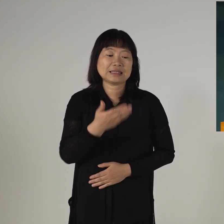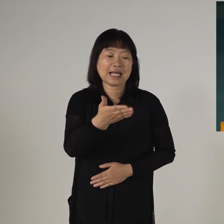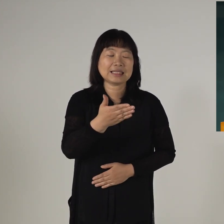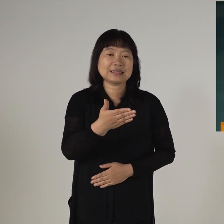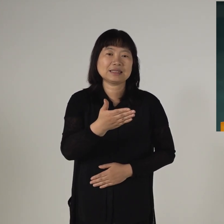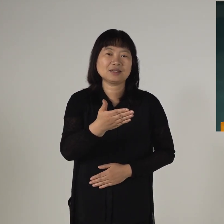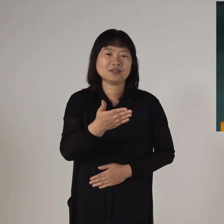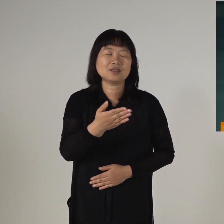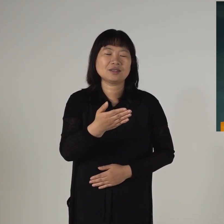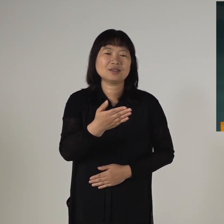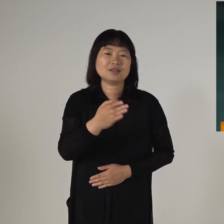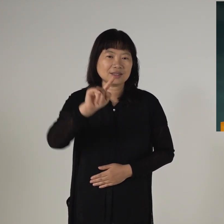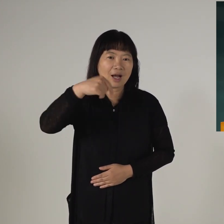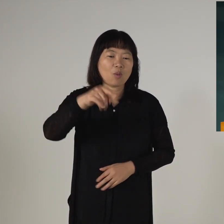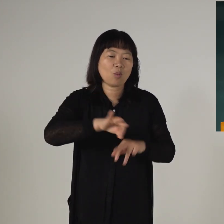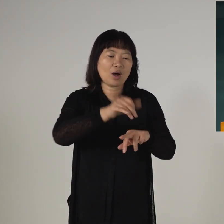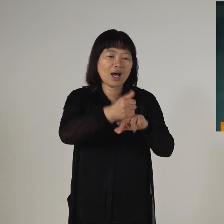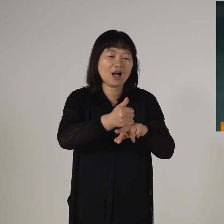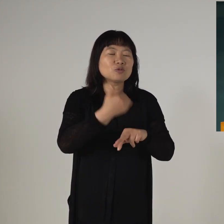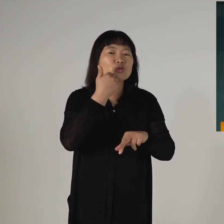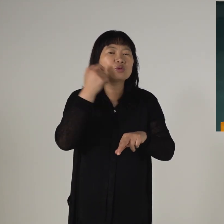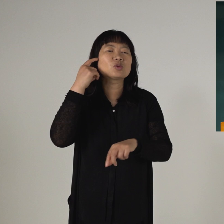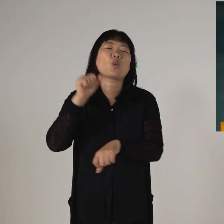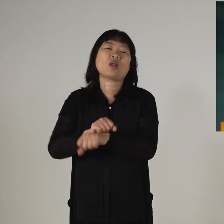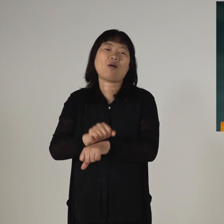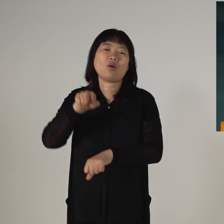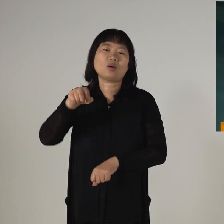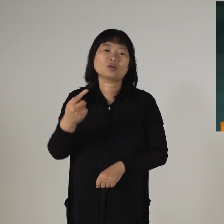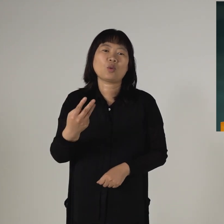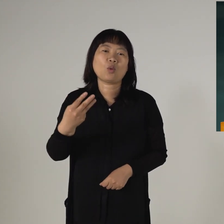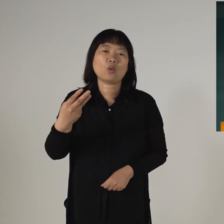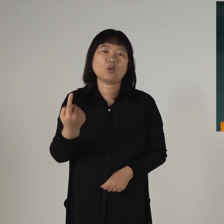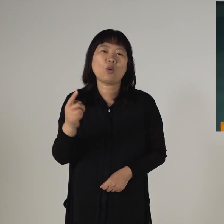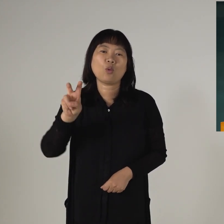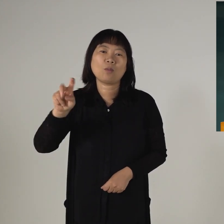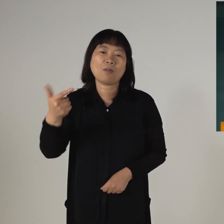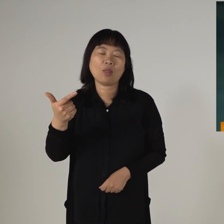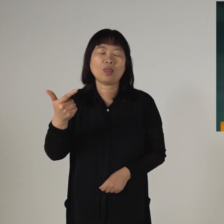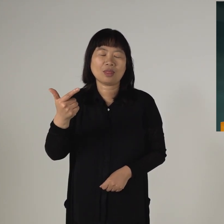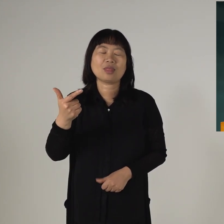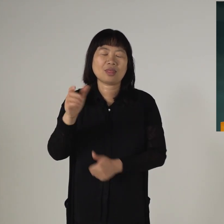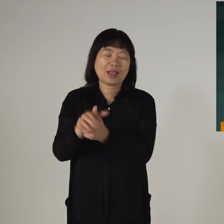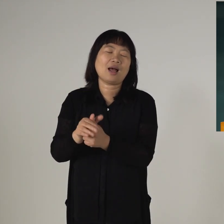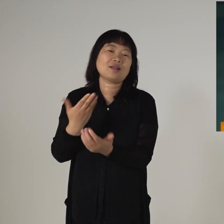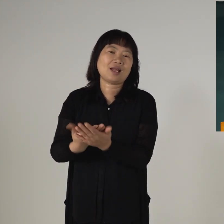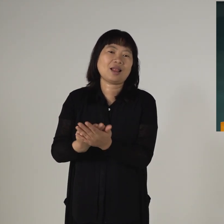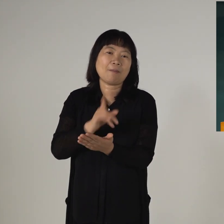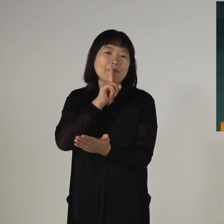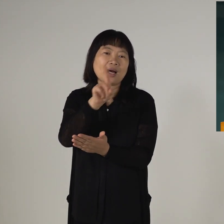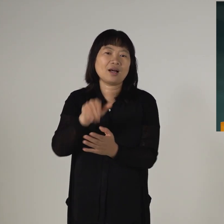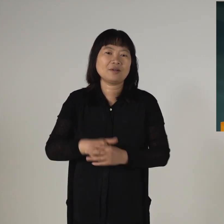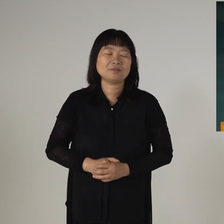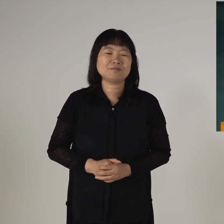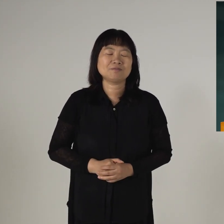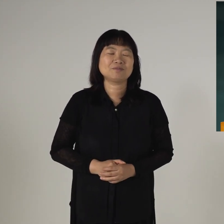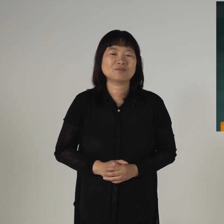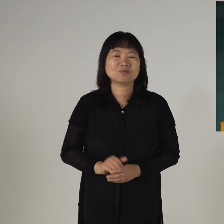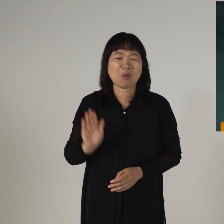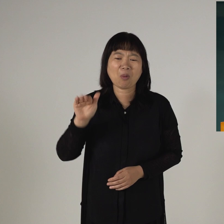당신의 후계자는 솔로몬이어야 합니다. 그러니까 많은 우여곡절이 있었지만 결국